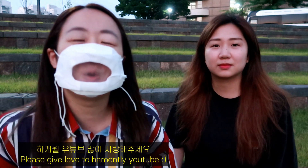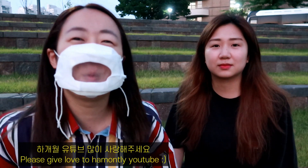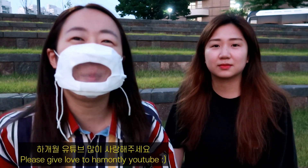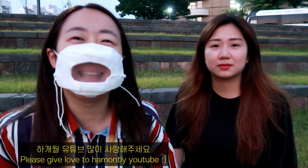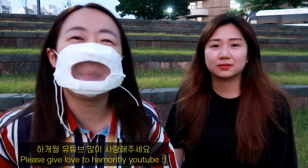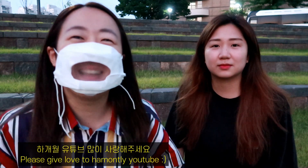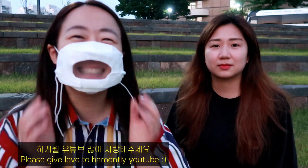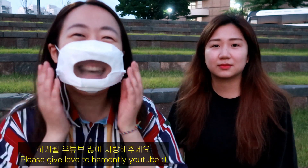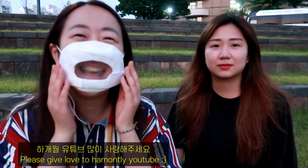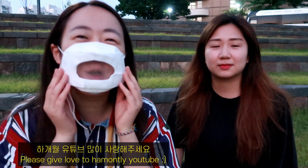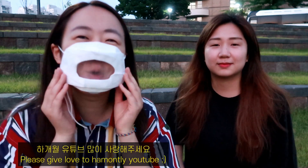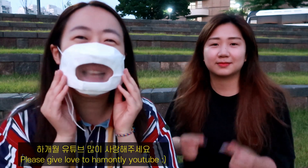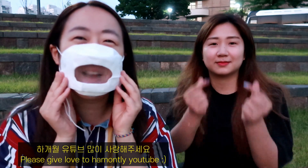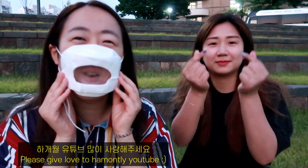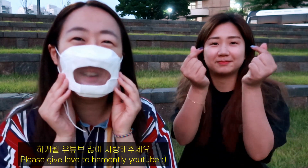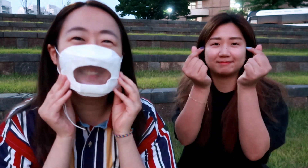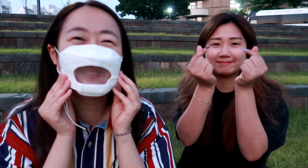유튜브 많이 사랑해주세요.